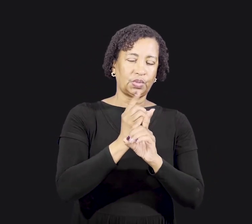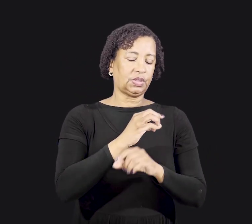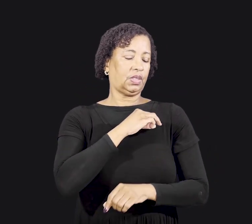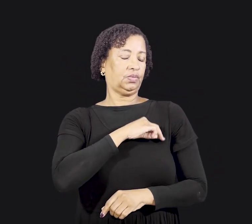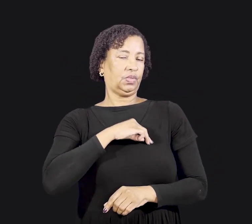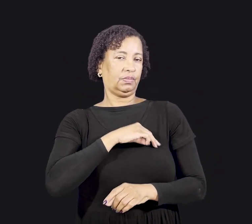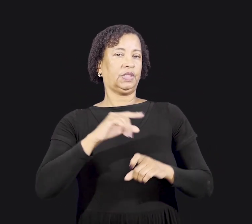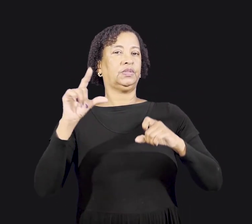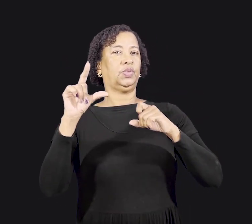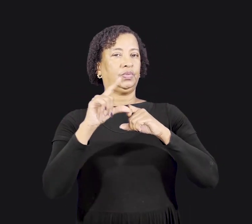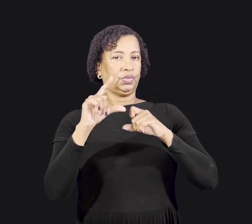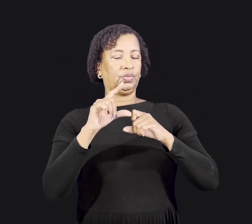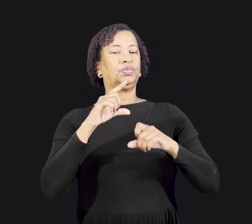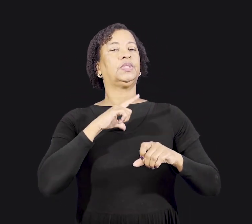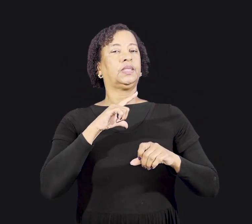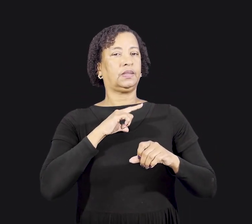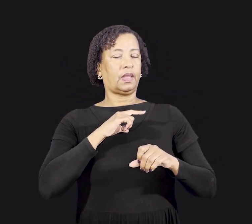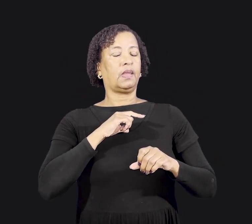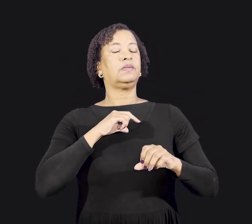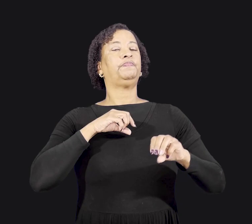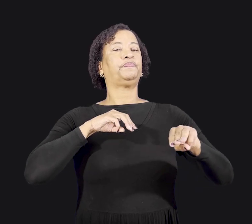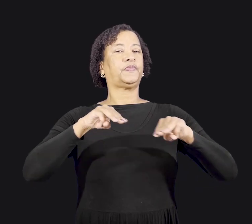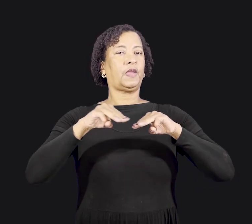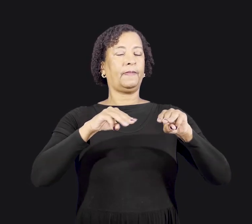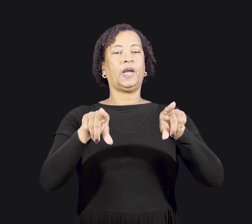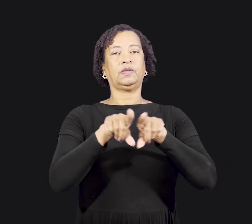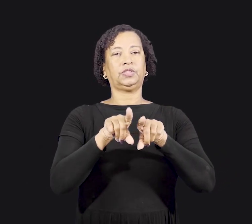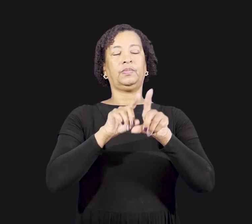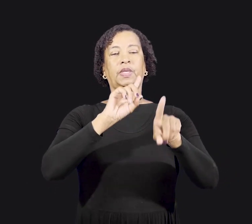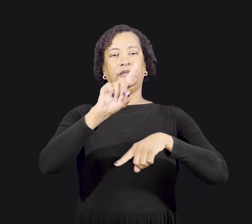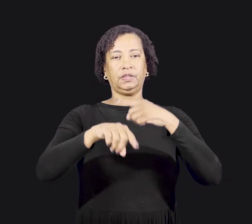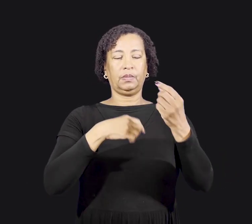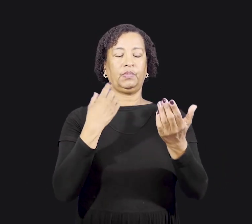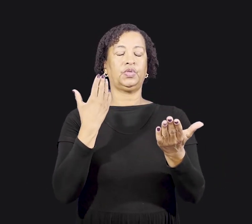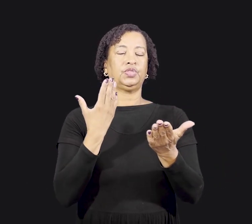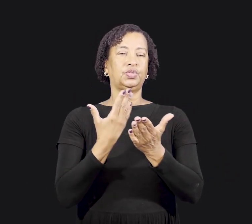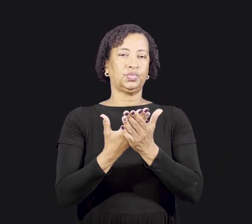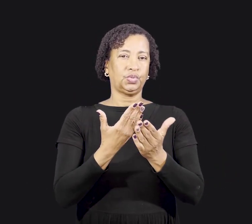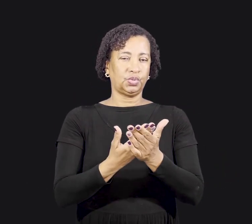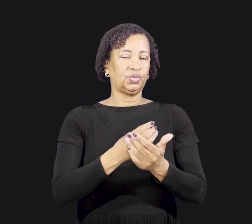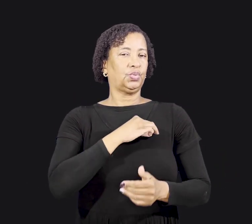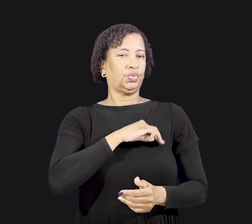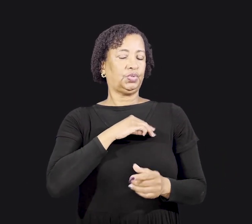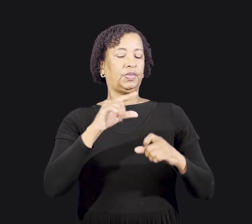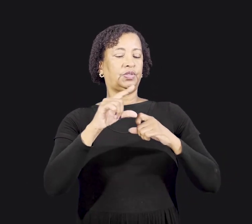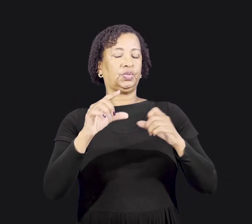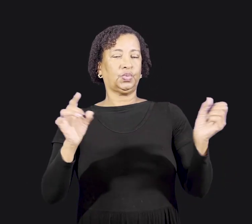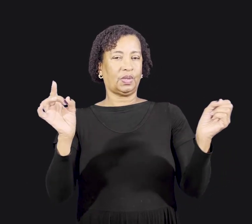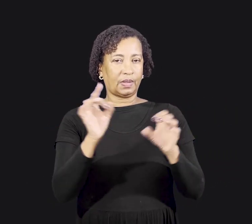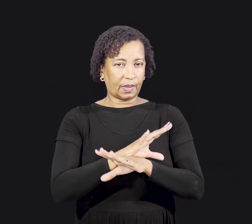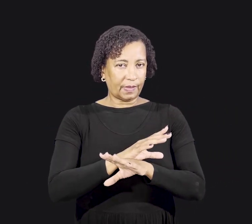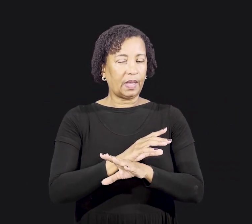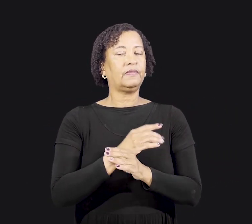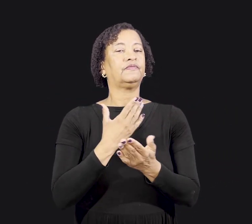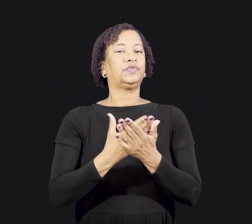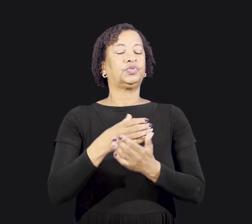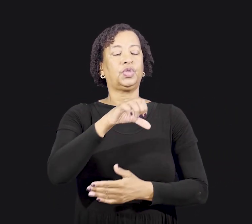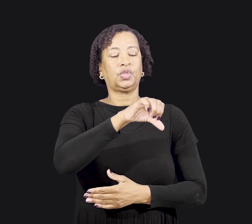Lucas está no Evangelho de Marcos. Portanto, depois de finalizar o estudo de Mateus e Lucas, teremos estudado 99%